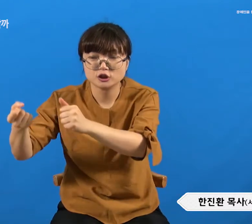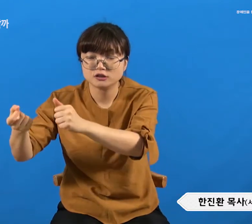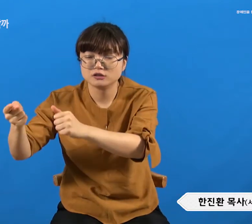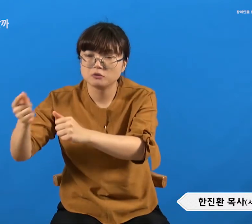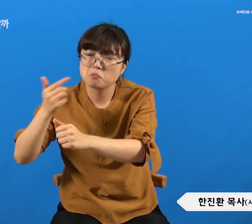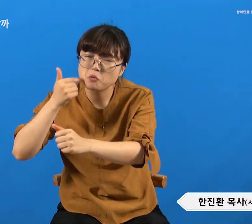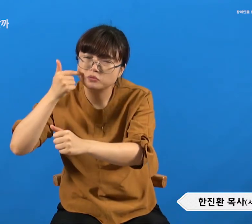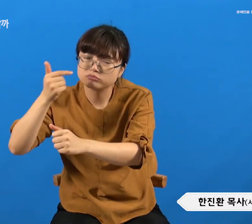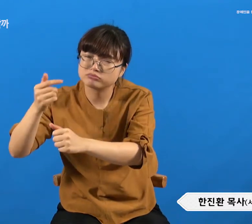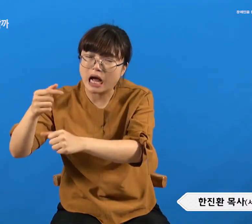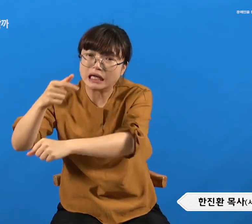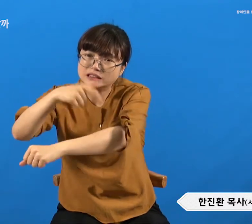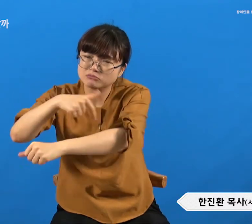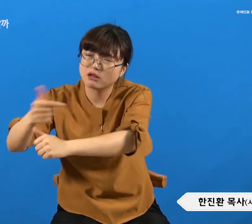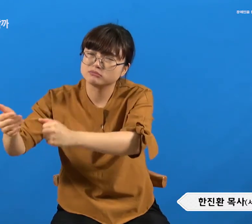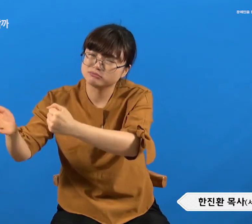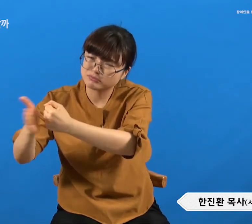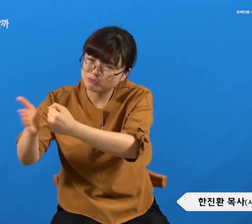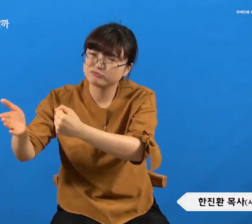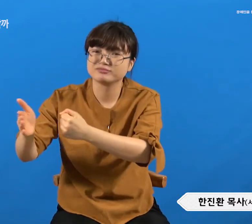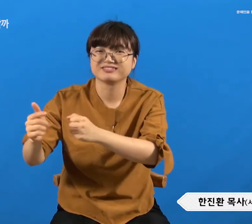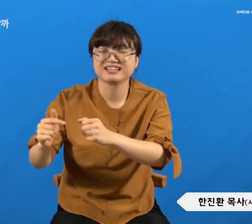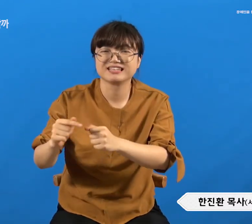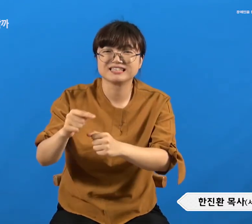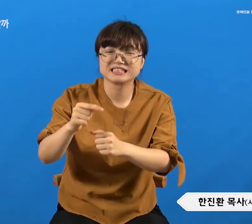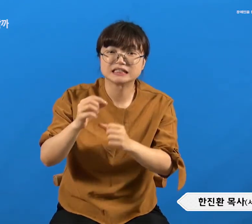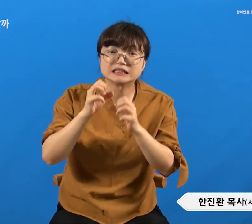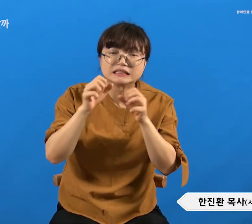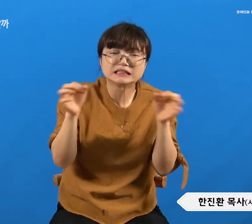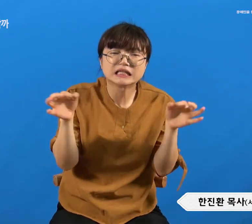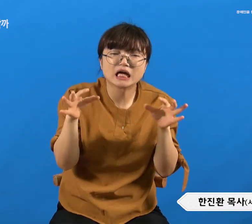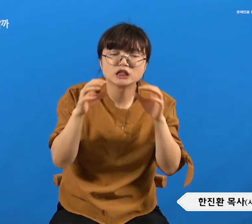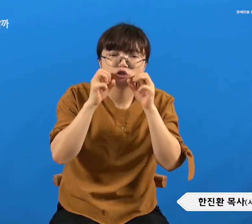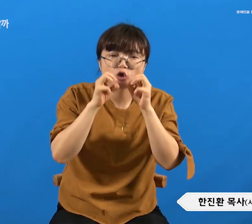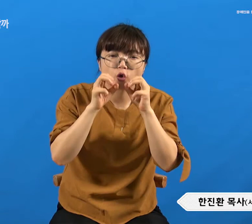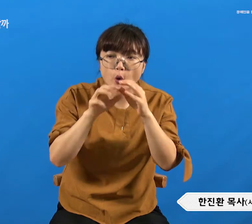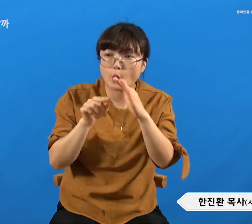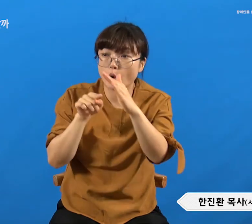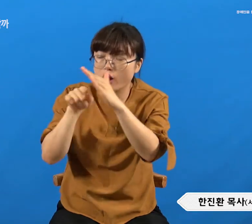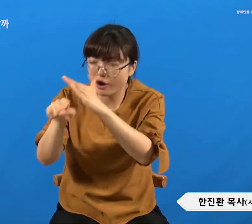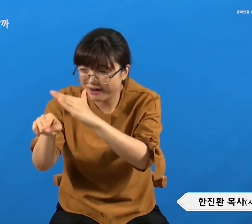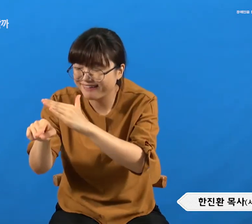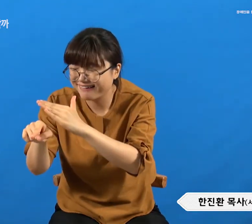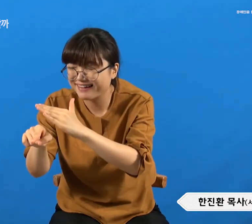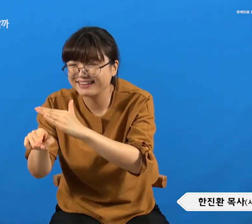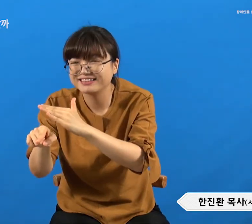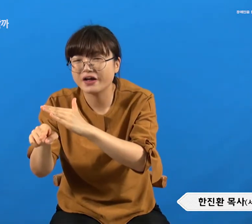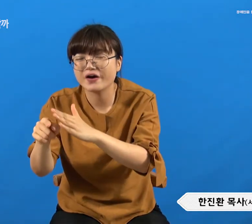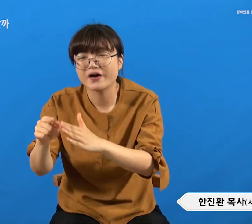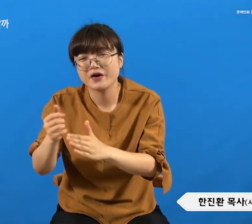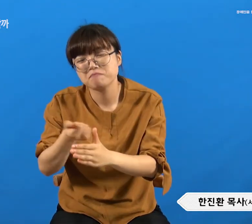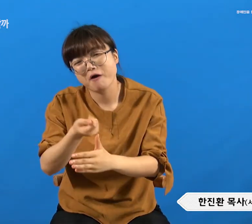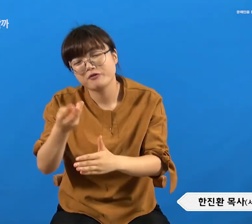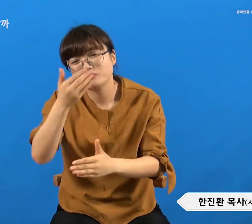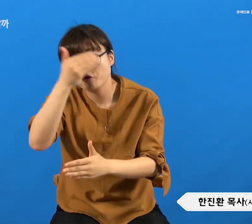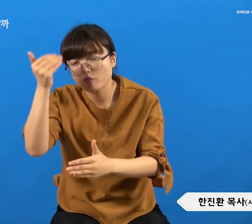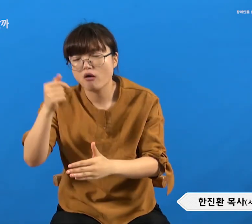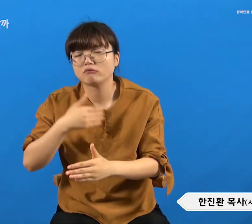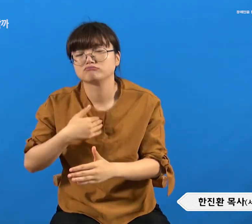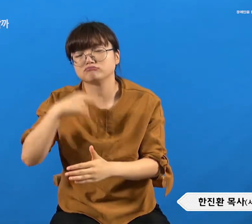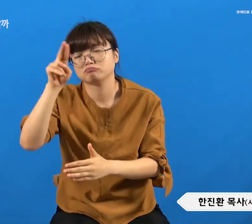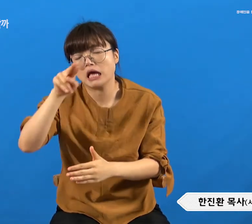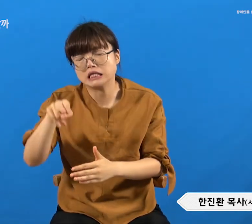선교팀 9명이 갔는데 그 중에는 은퇴하면 베트남에 가서